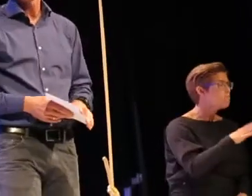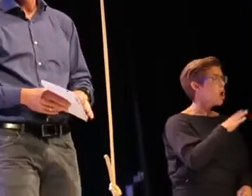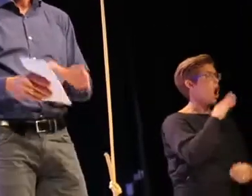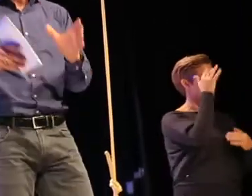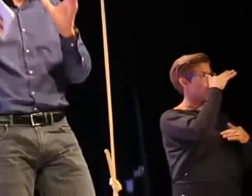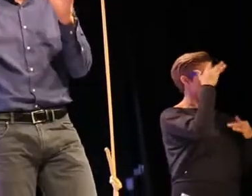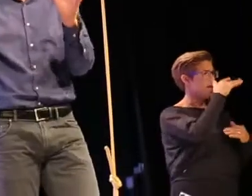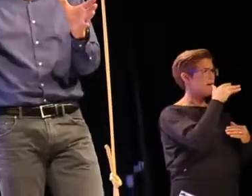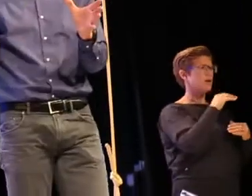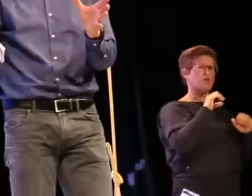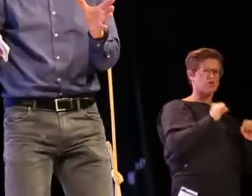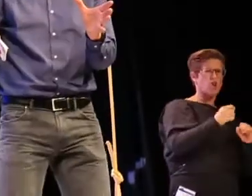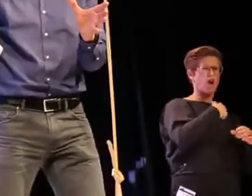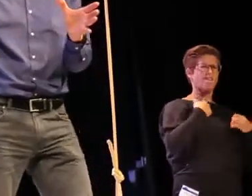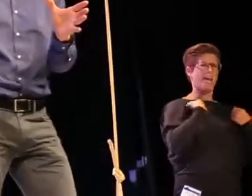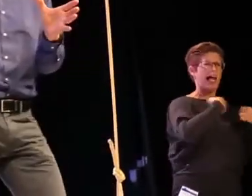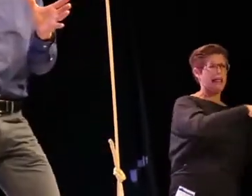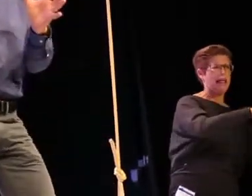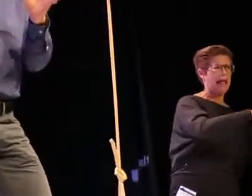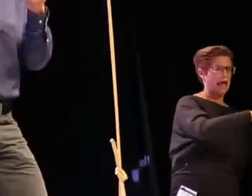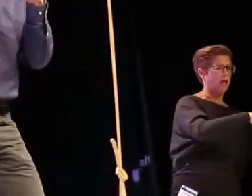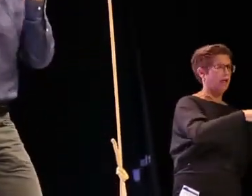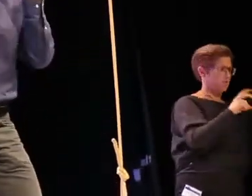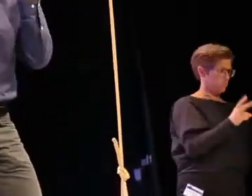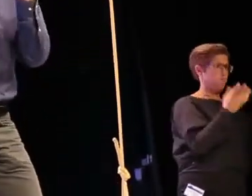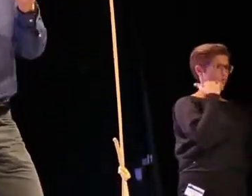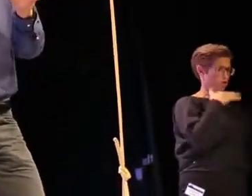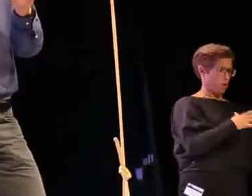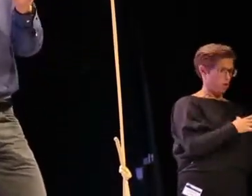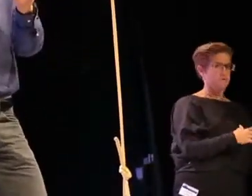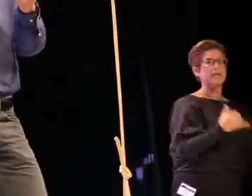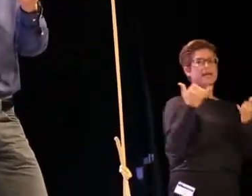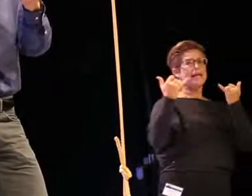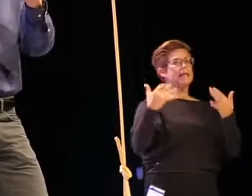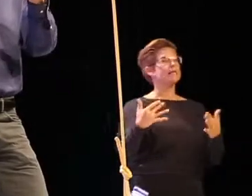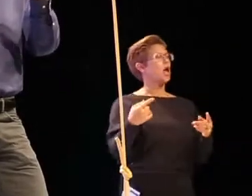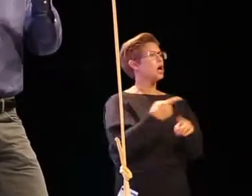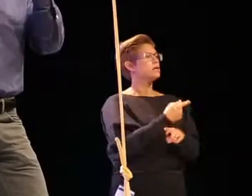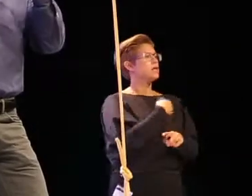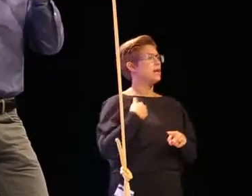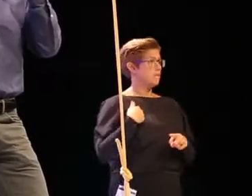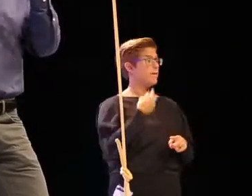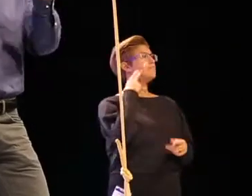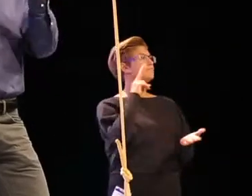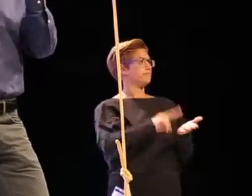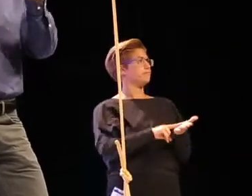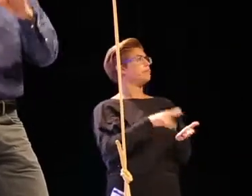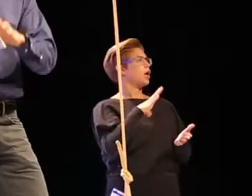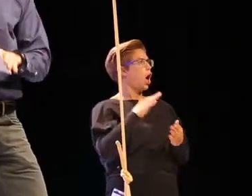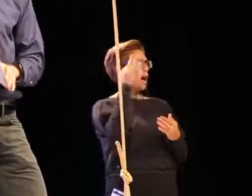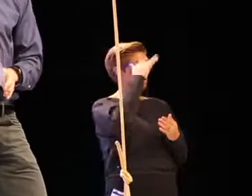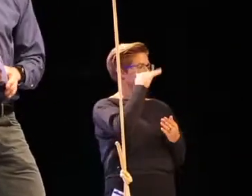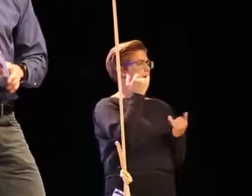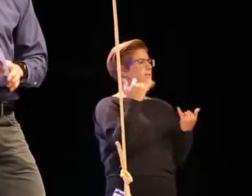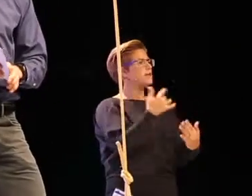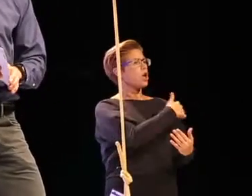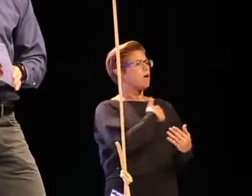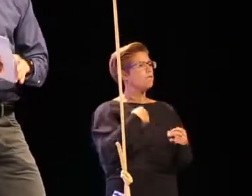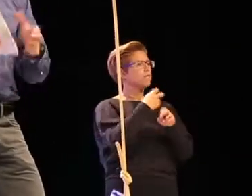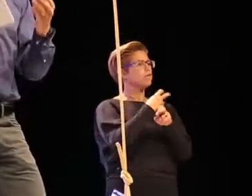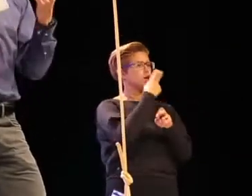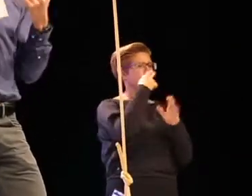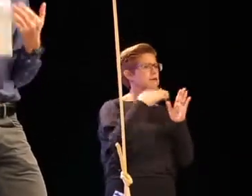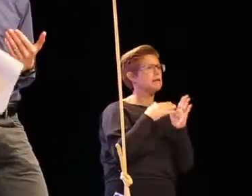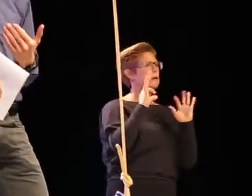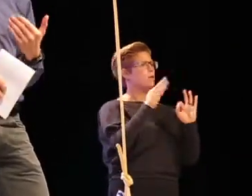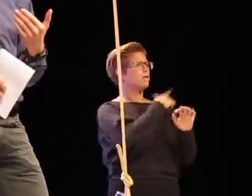verkligen måste agera. Till att idag ha ett samtal om hur kan vi öka takten? Hur kan vi se till att verkligen få en transformativ